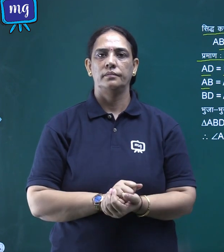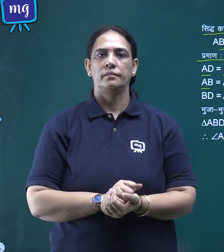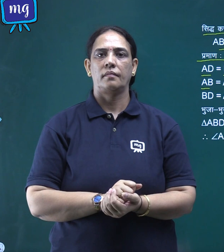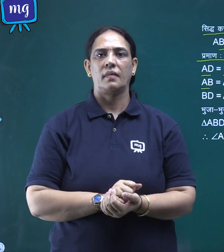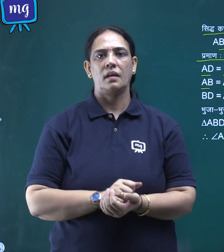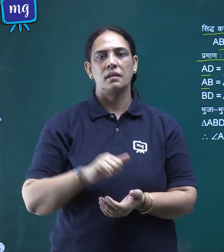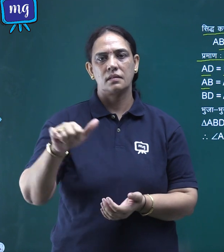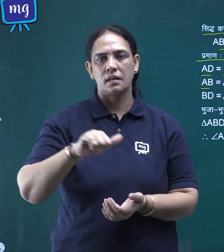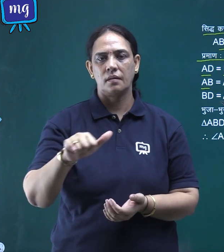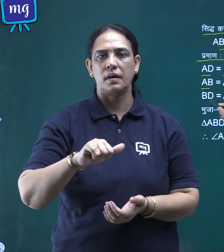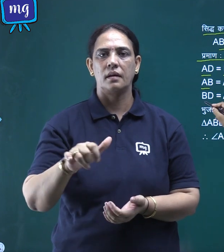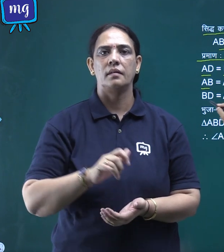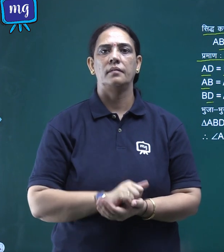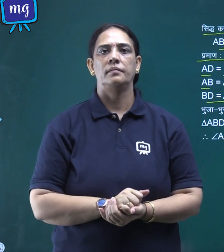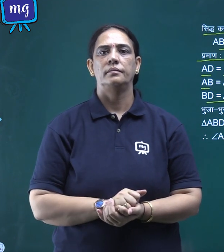कॉमन है,